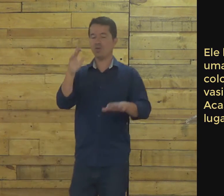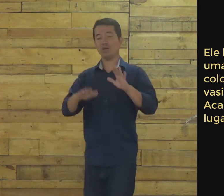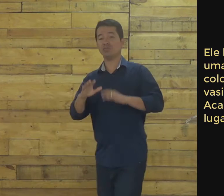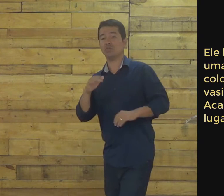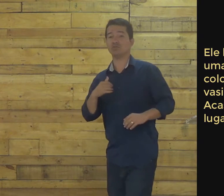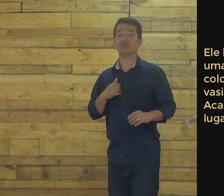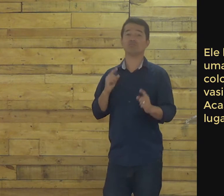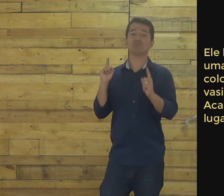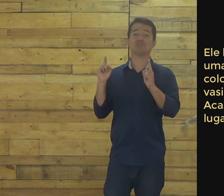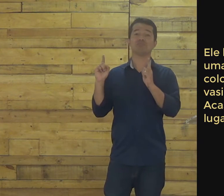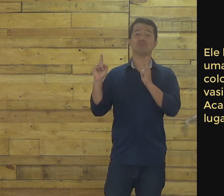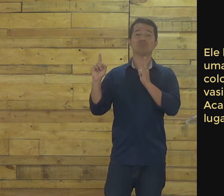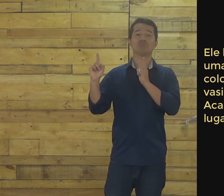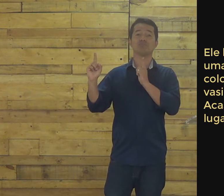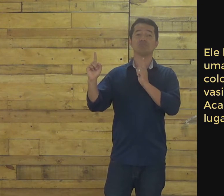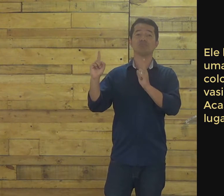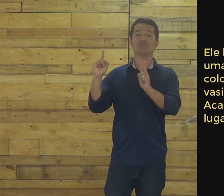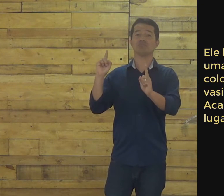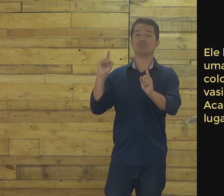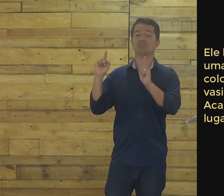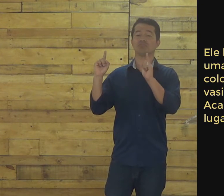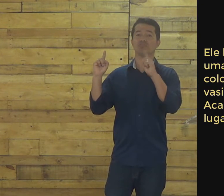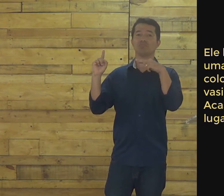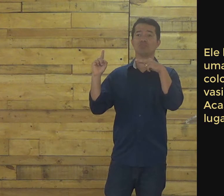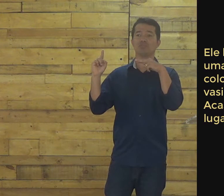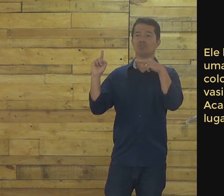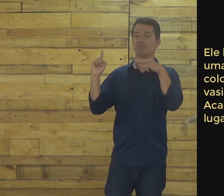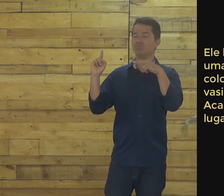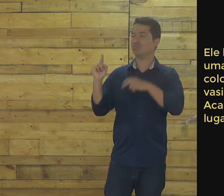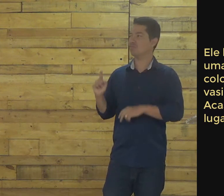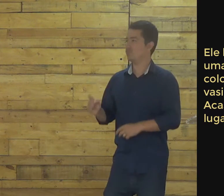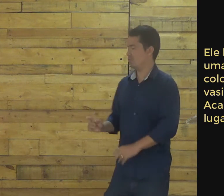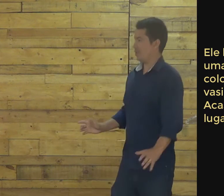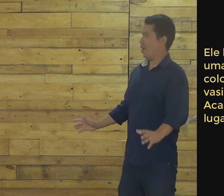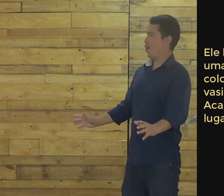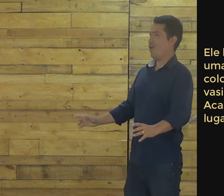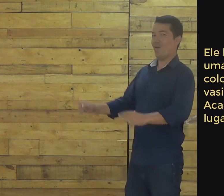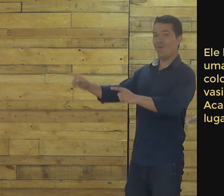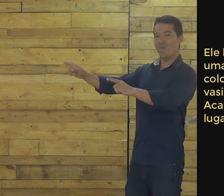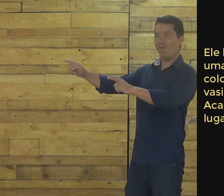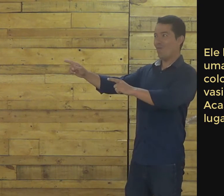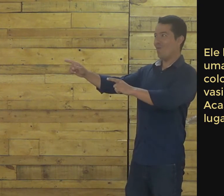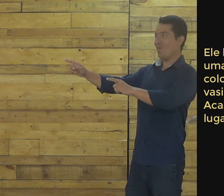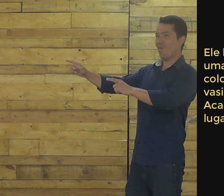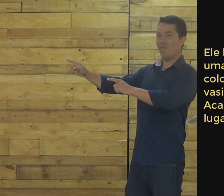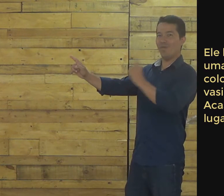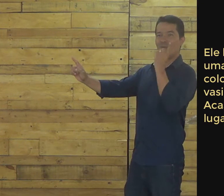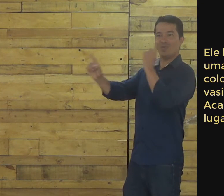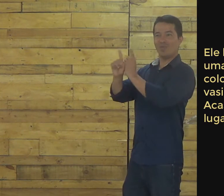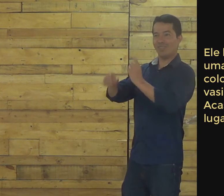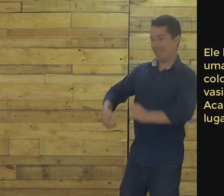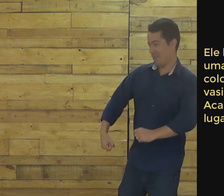repente. Ou às vezes você está passando, né? Aí você olha.